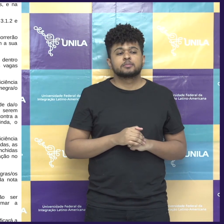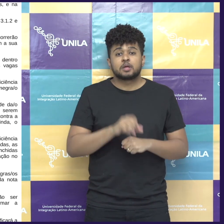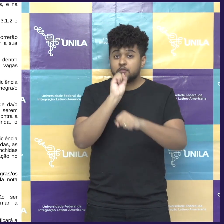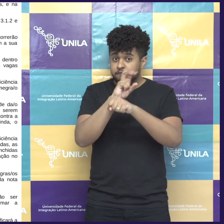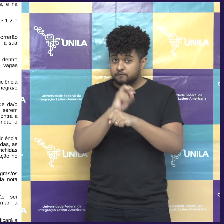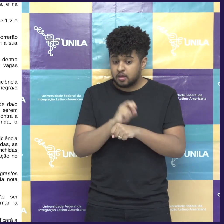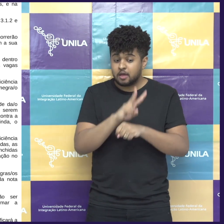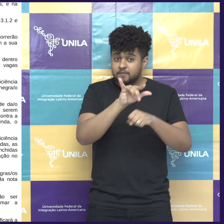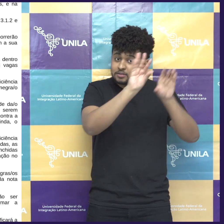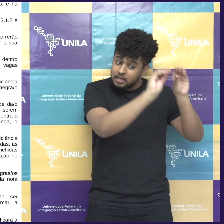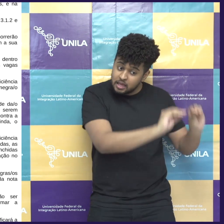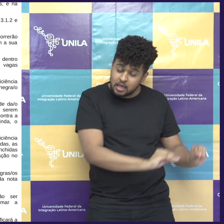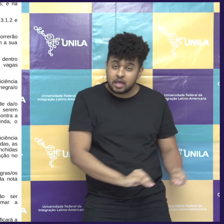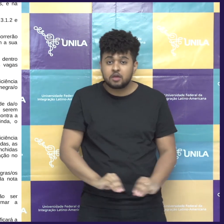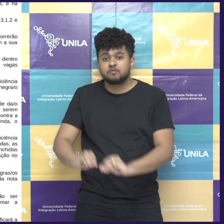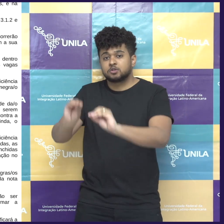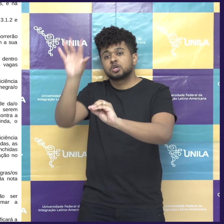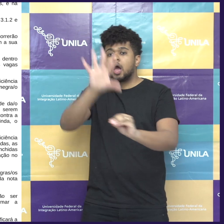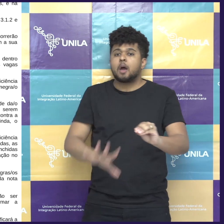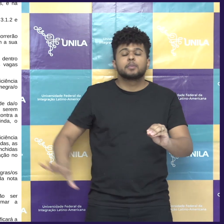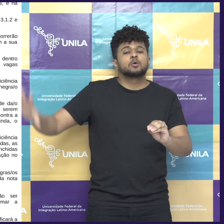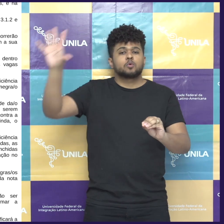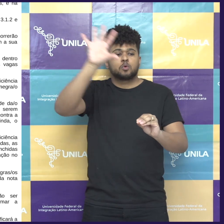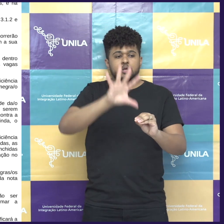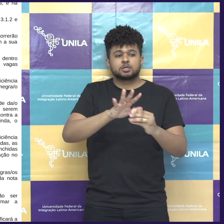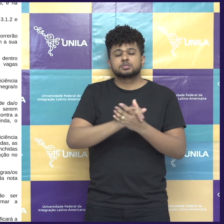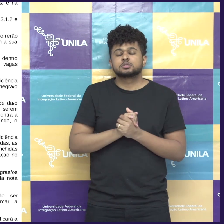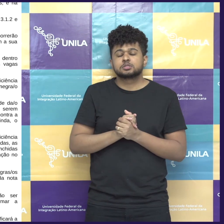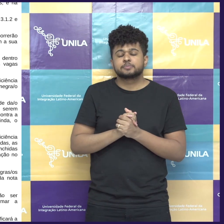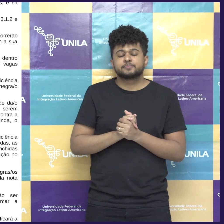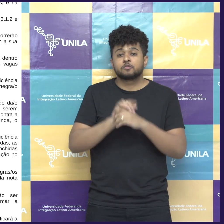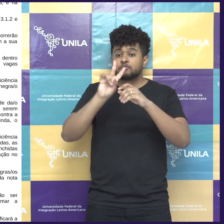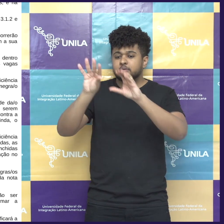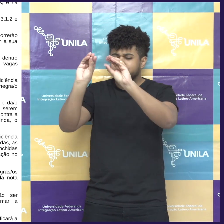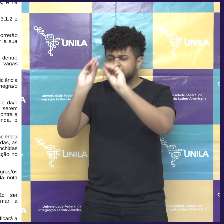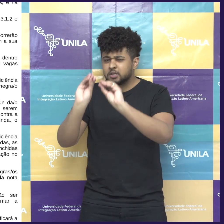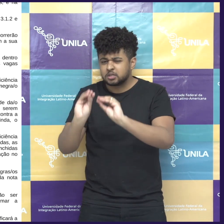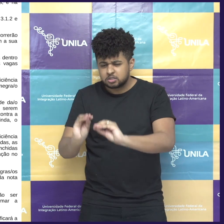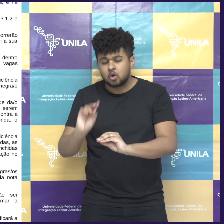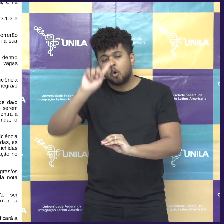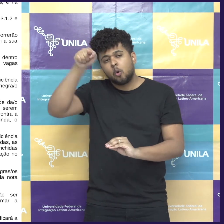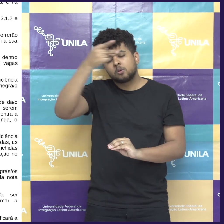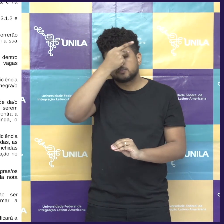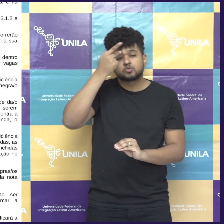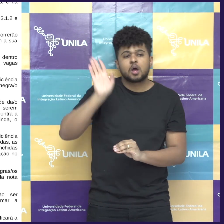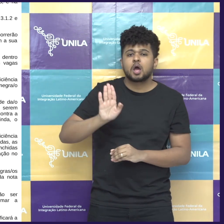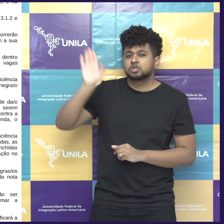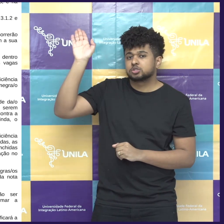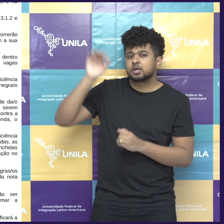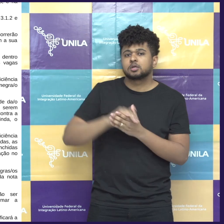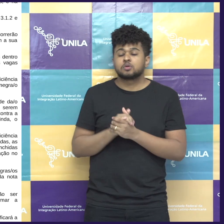vagas remanescentes serão revertidas para ampla concorrência e serão preenchidas pelos demais